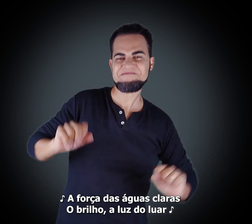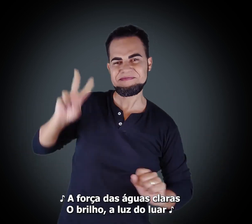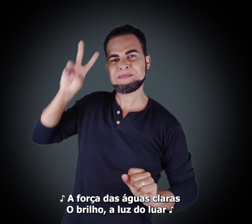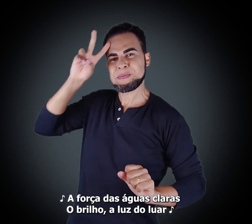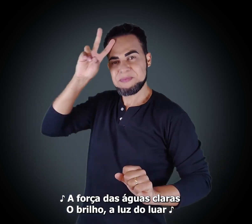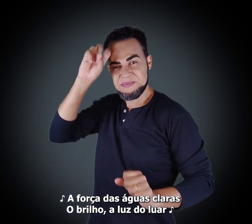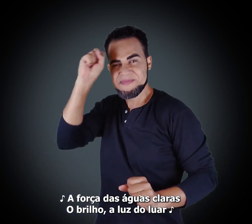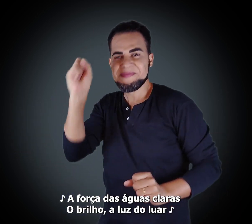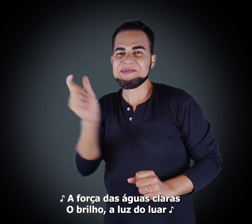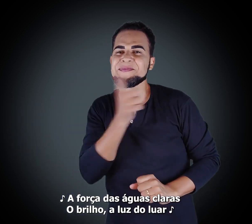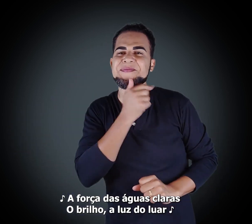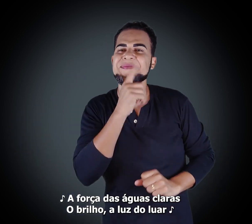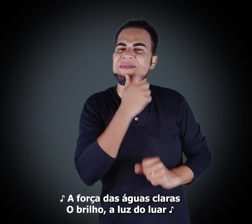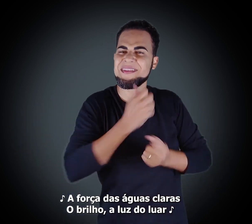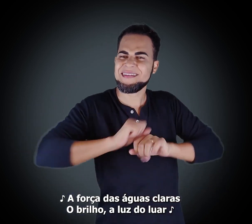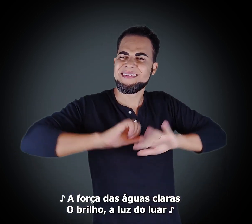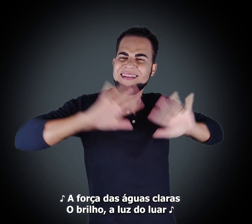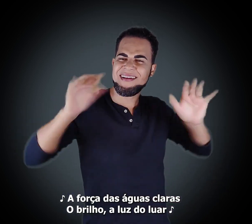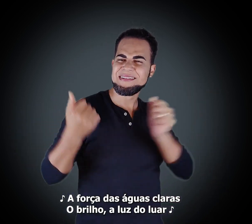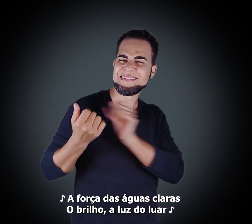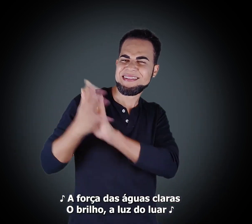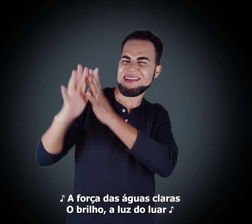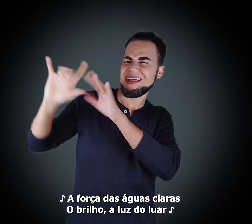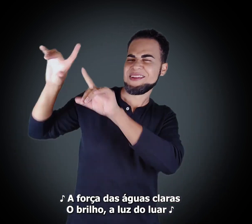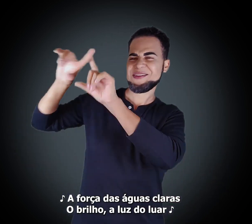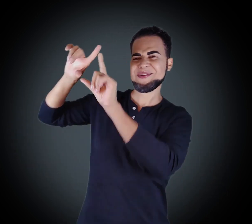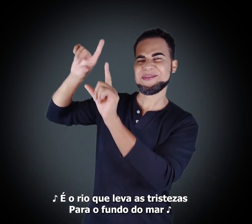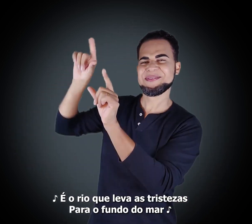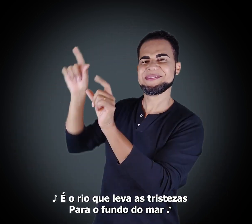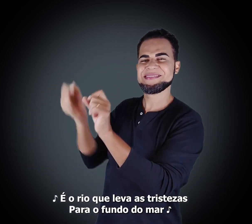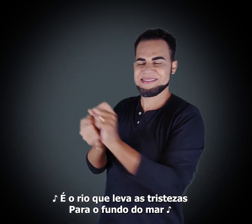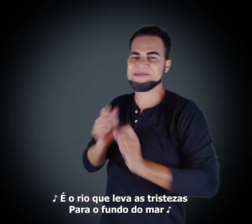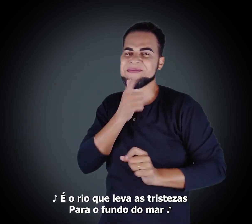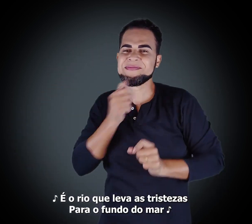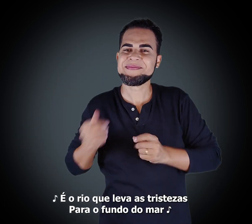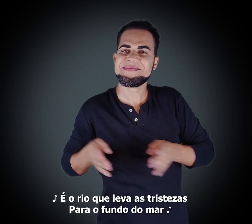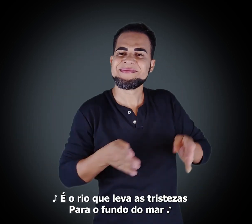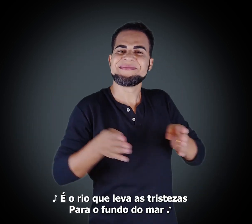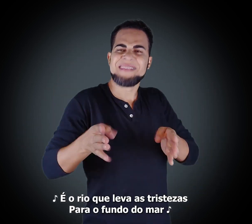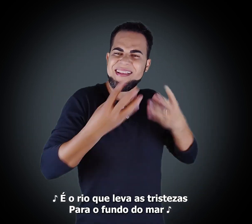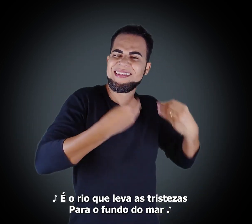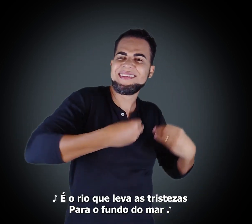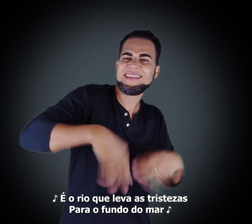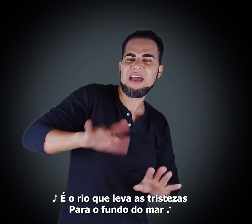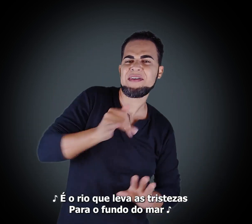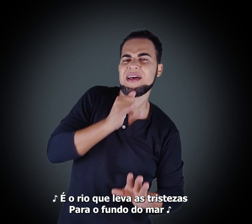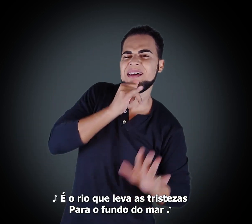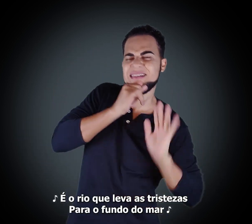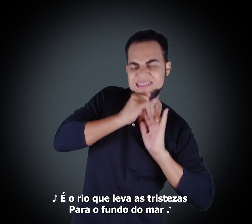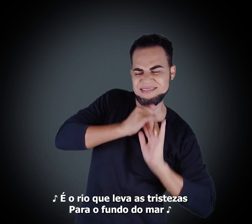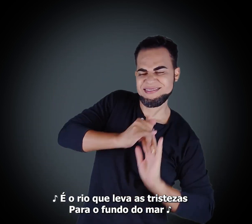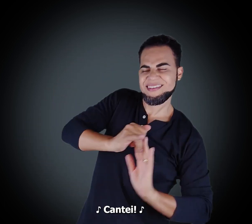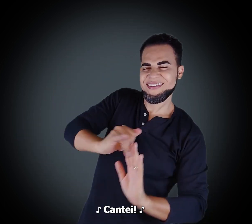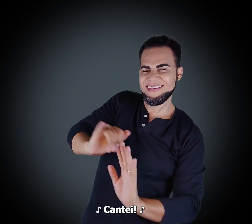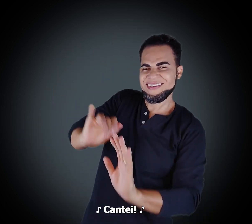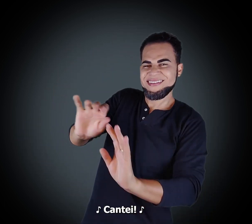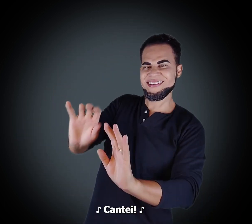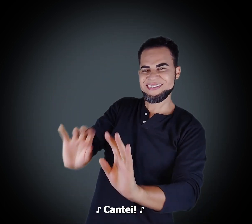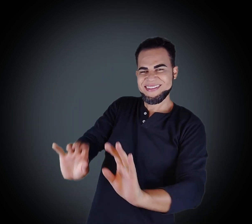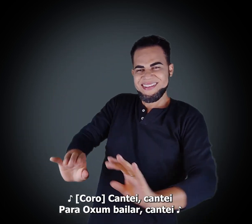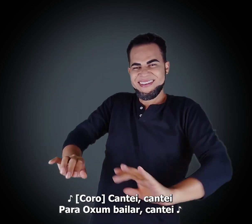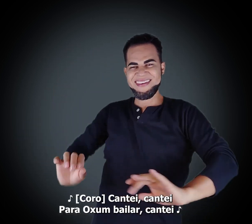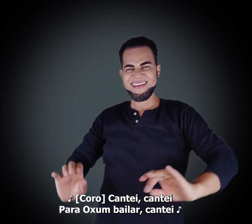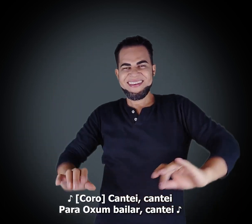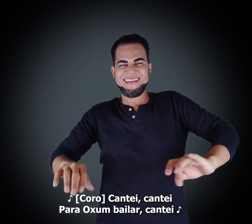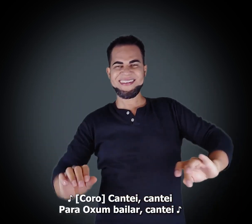força das águas claras, o brilho, a luz, o luar. É o rio que leva as tristezas pro fundo do mar.